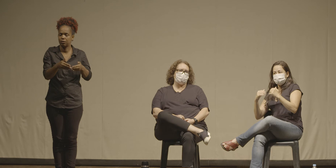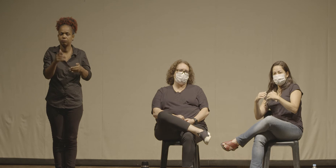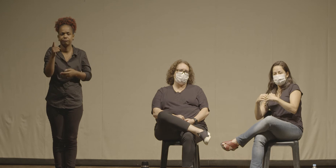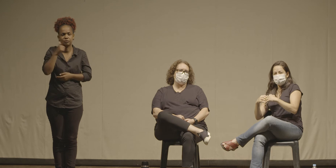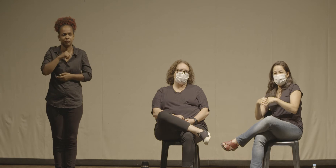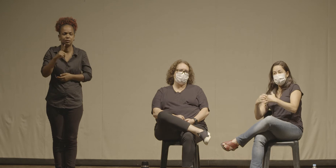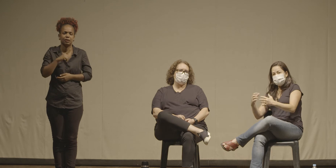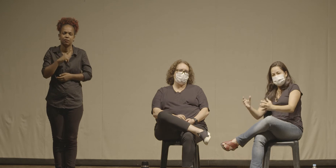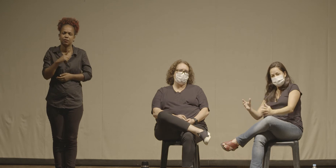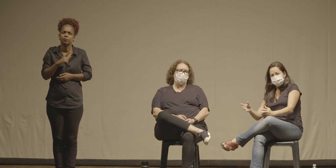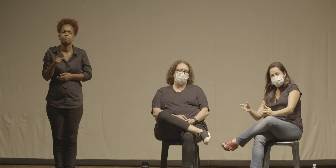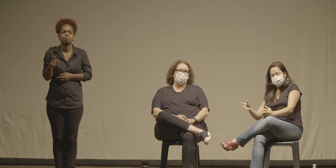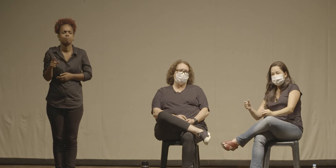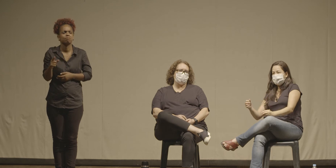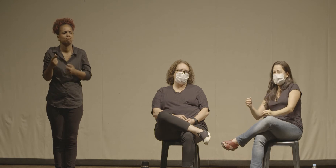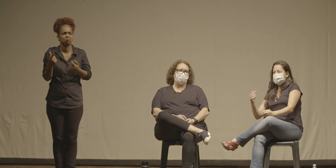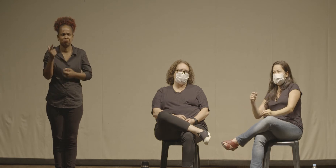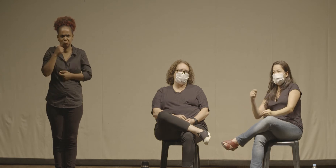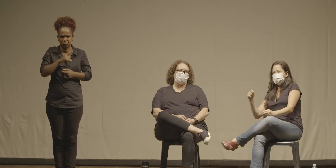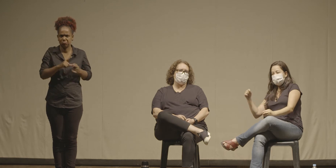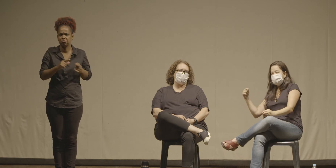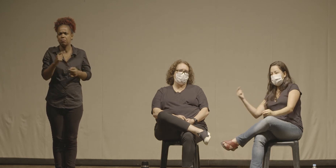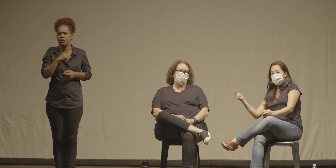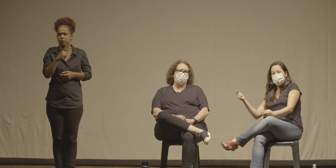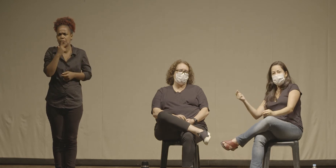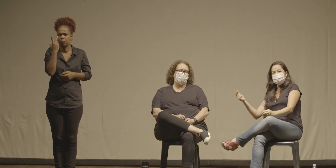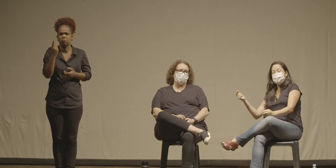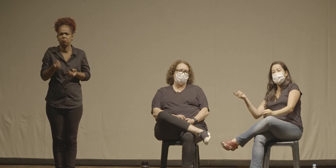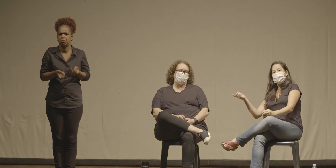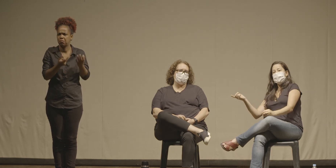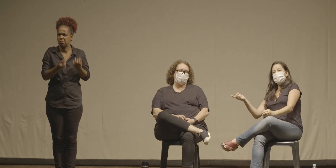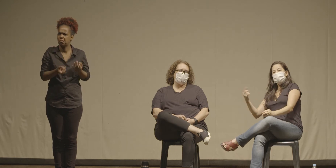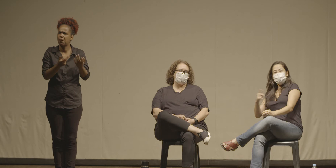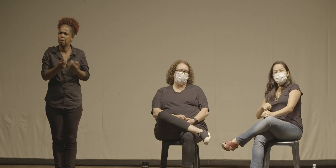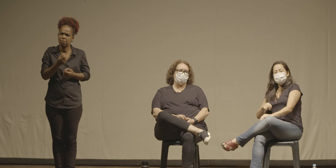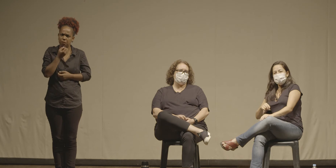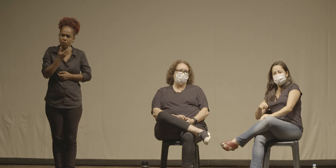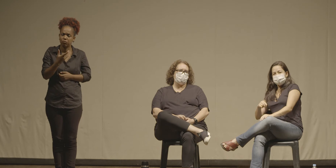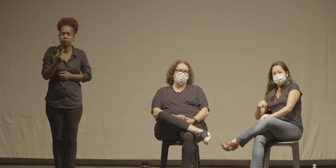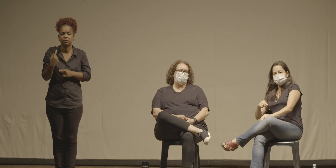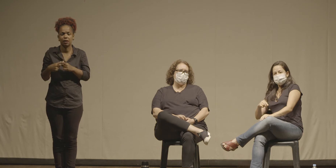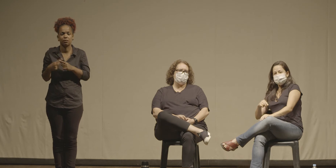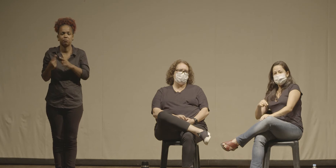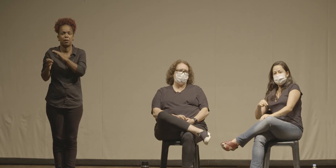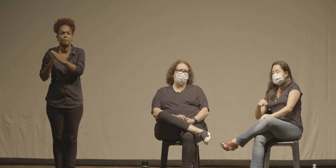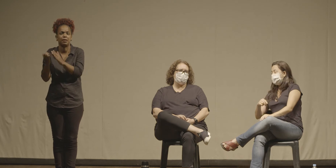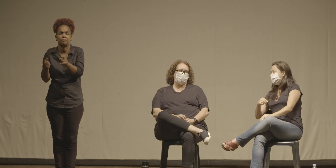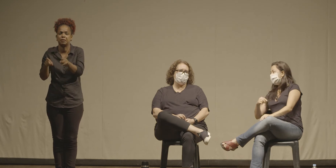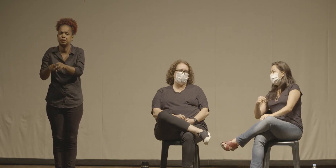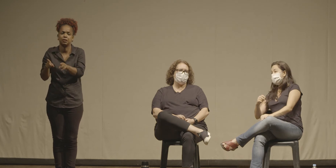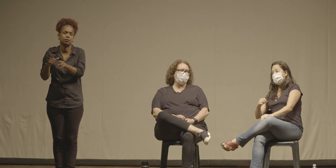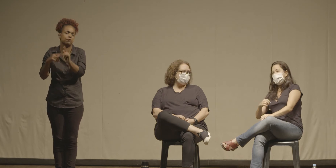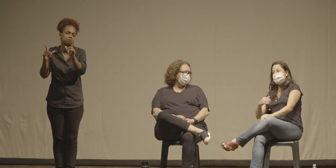atingiram números expressivos, às vezes muito maior do que um distribuidor.